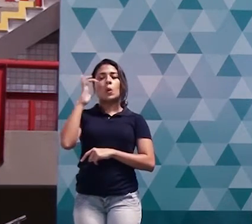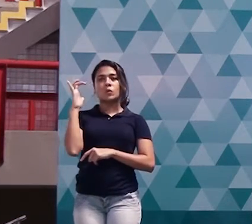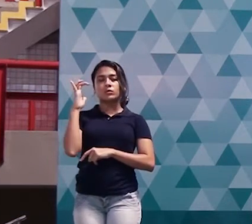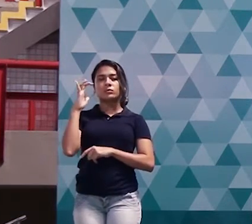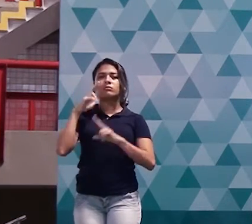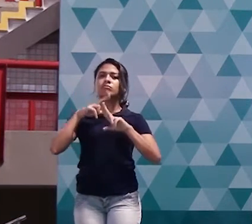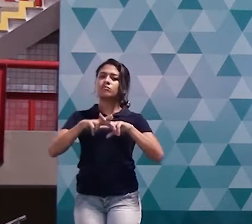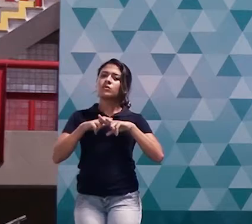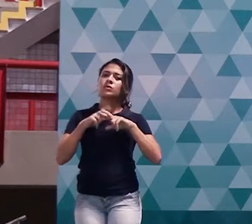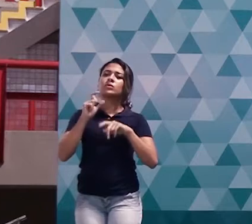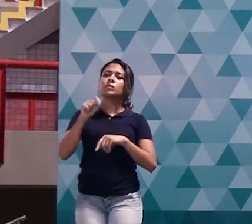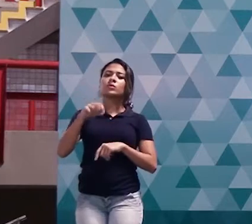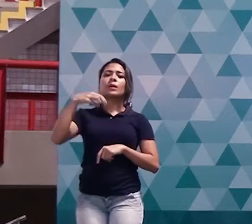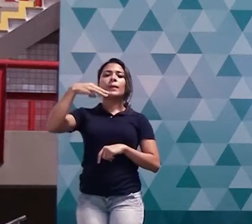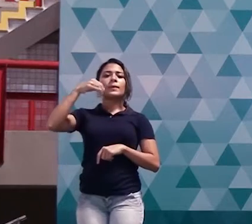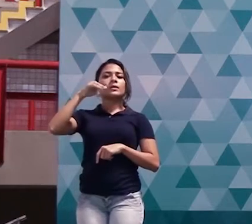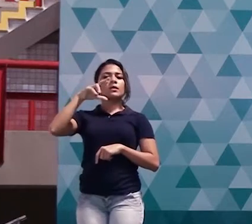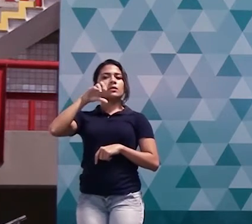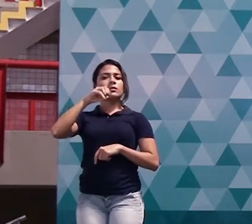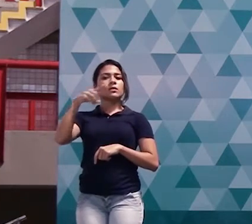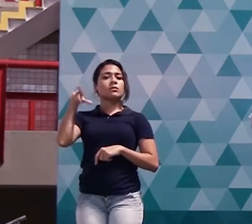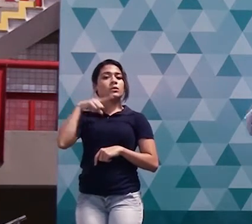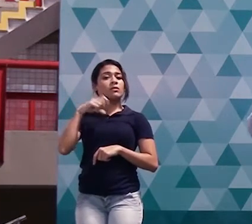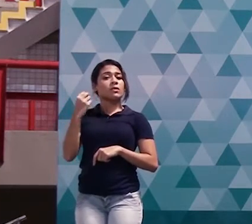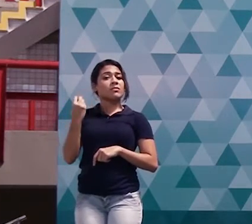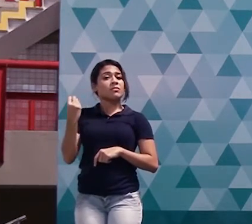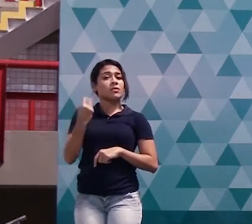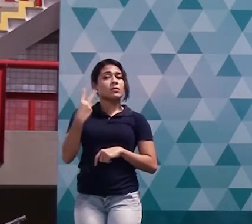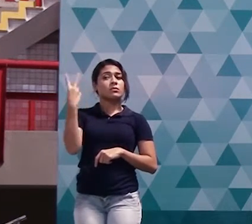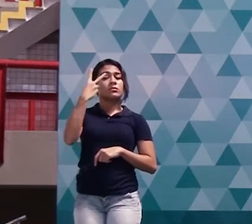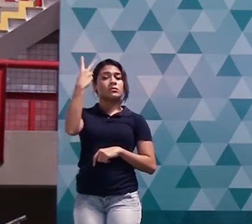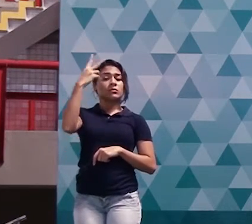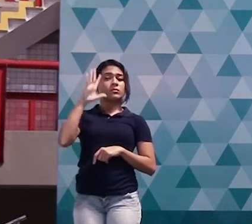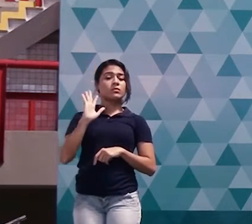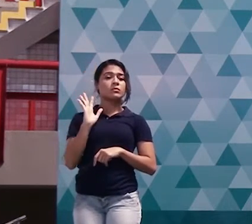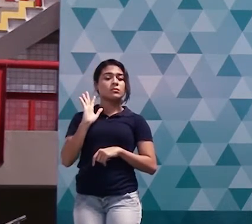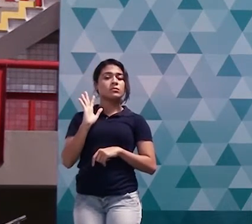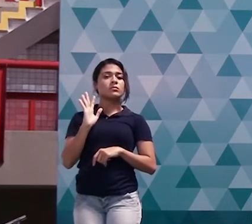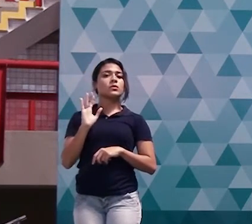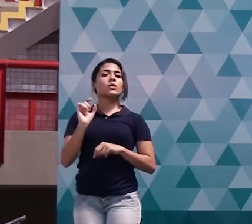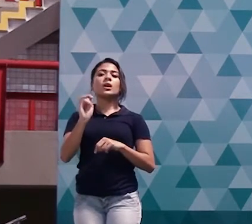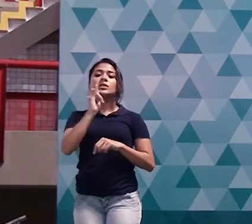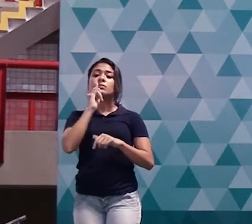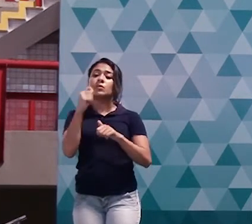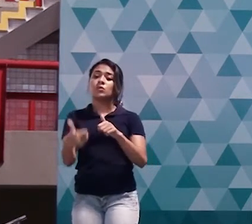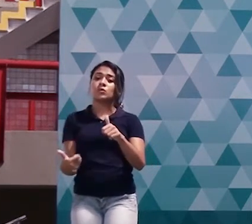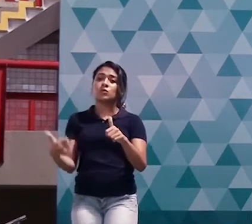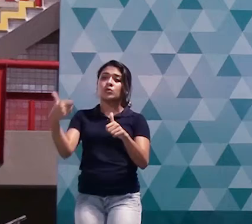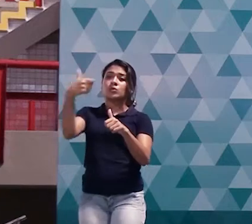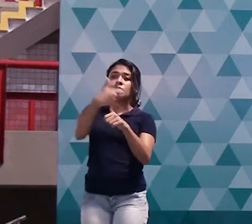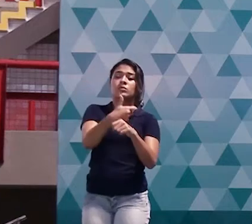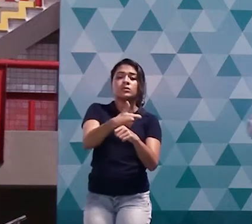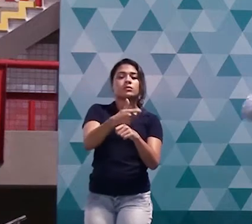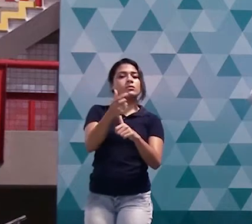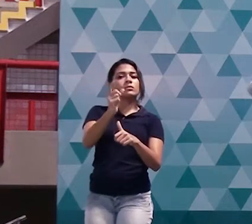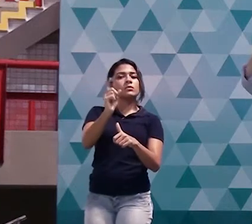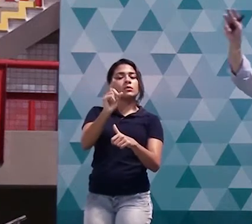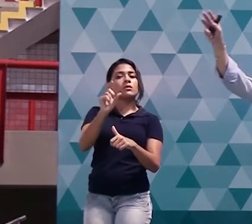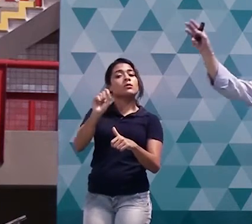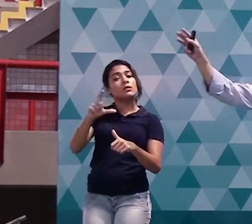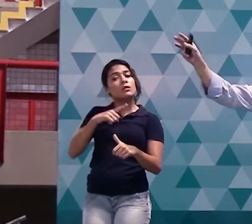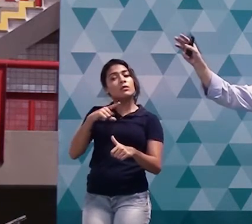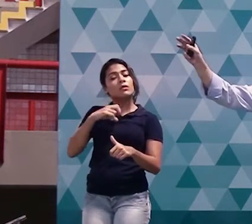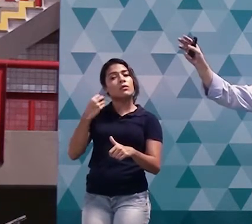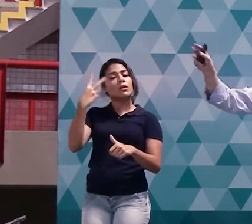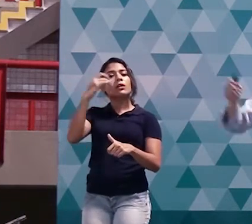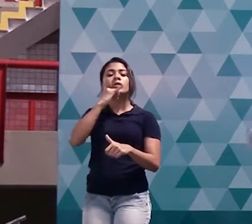uma certa valorização da mão de obra. Cuidado, hein? Eu não estou dizendo que houve substituição. Nas lavras, que eram as